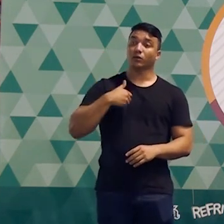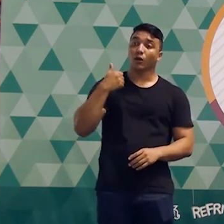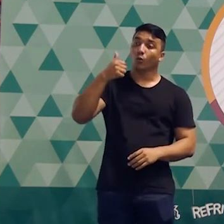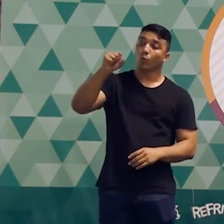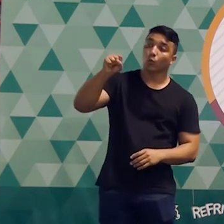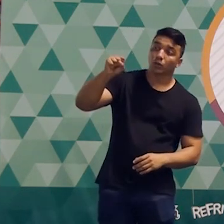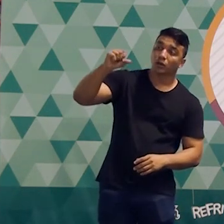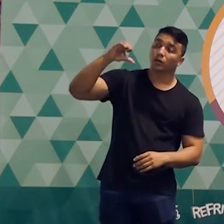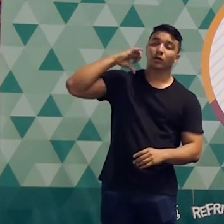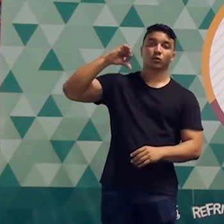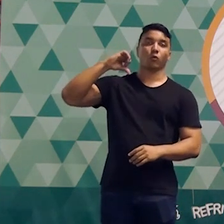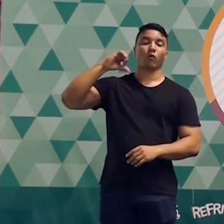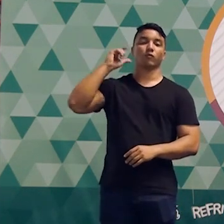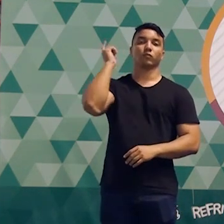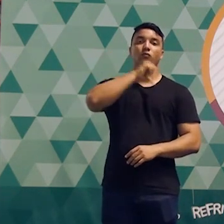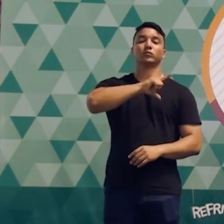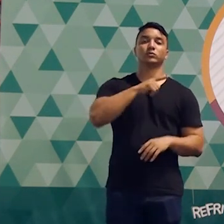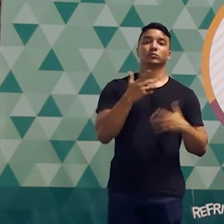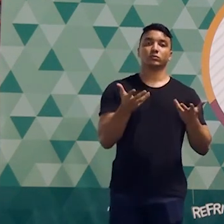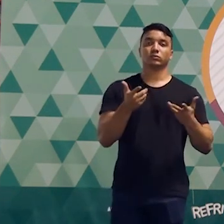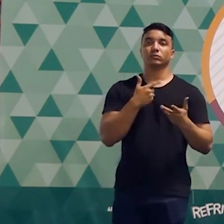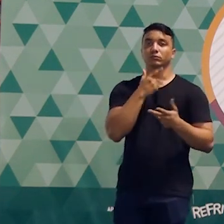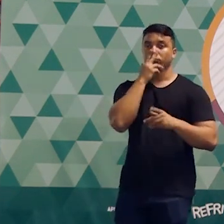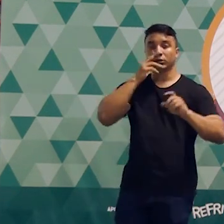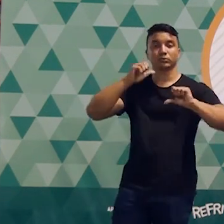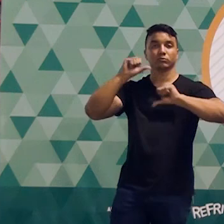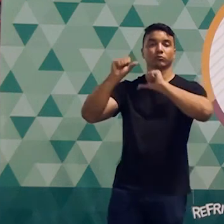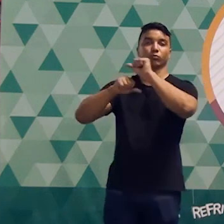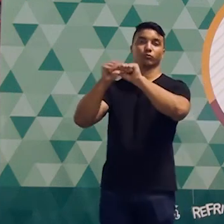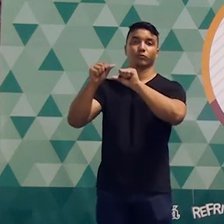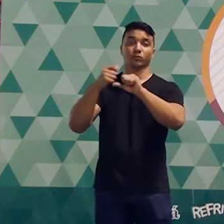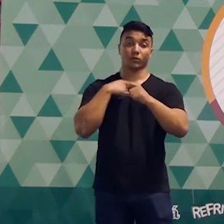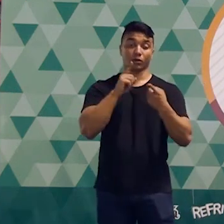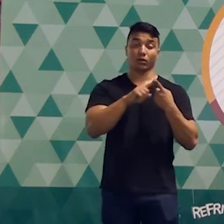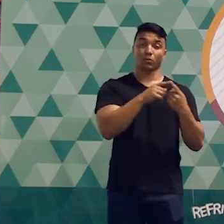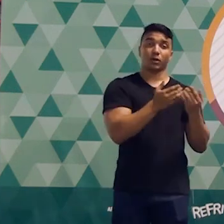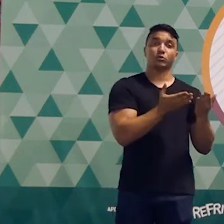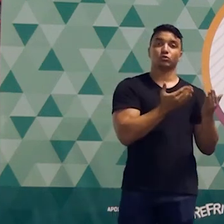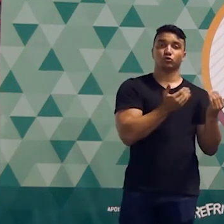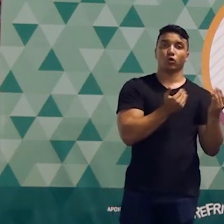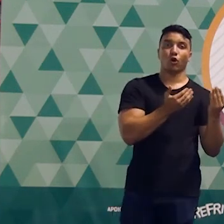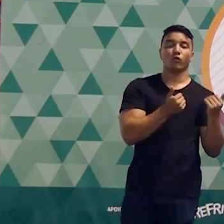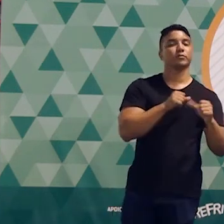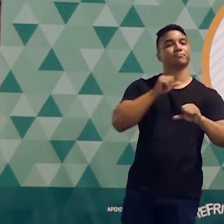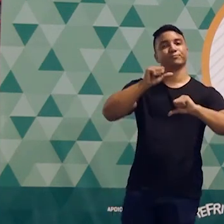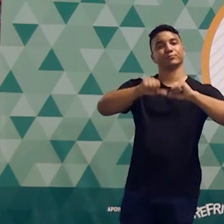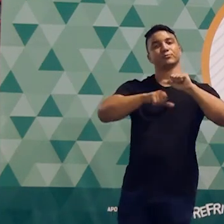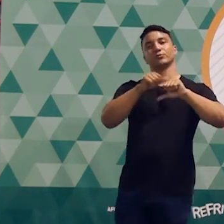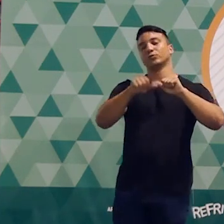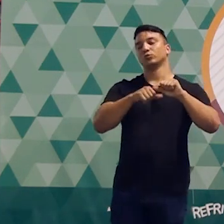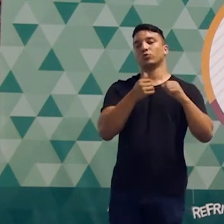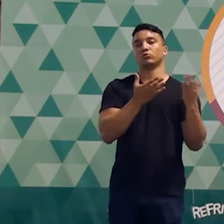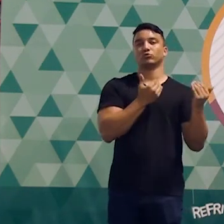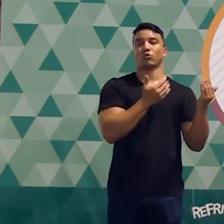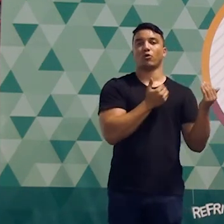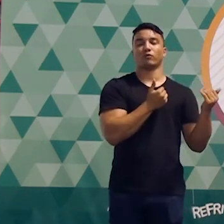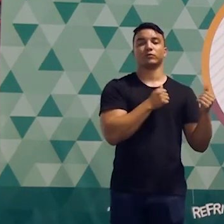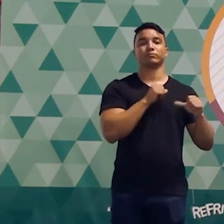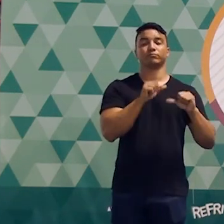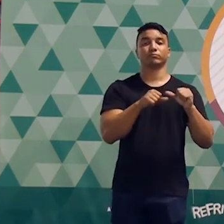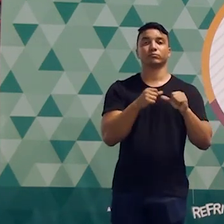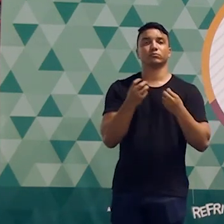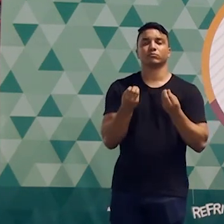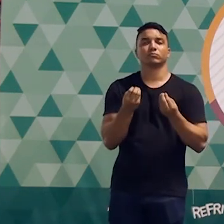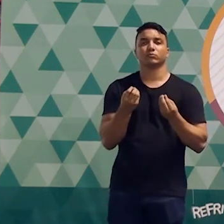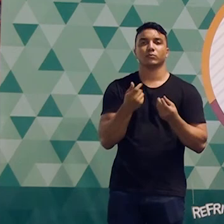89. Certo? Então quer dizer, isso mudou. O jovem também mudou. Por quê? Porque o jovem hoje,